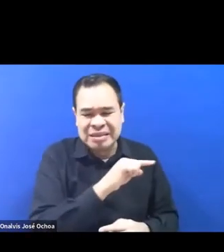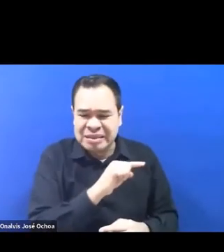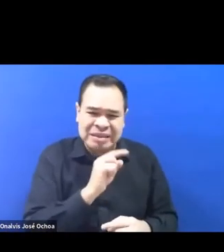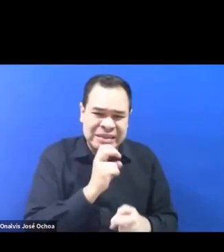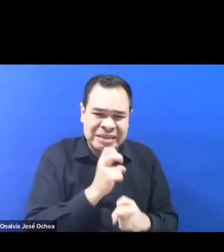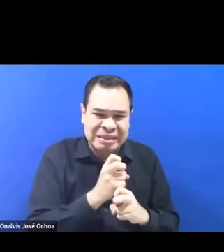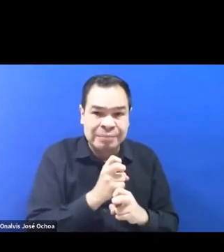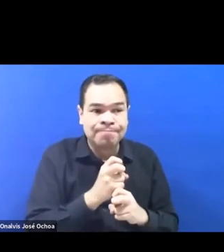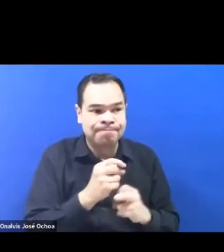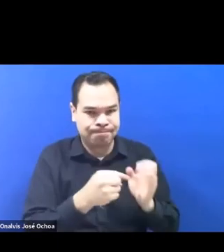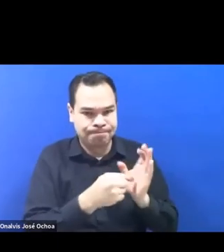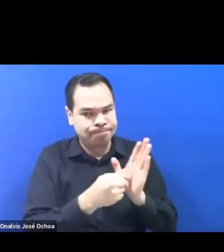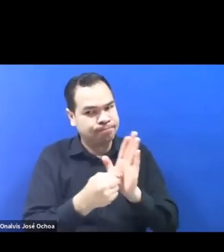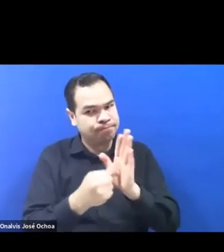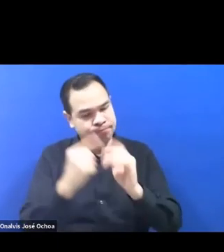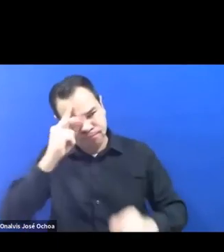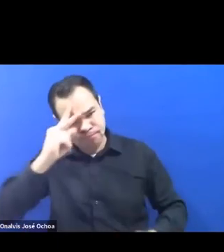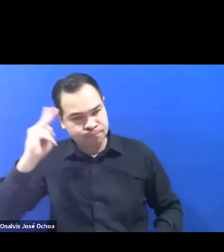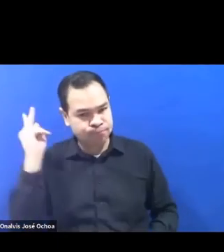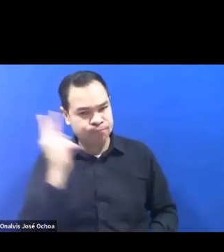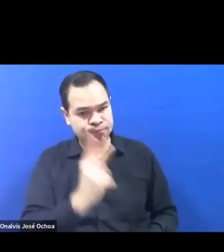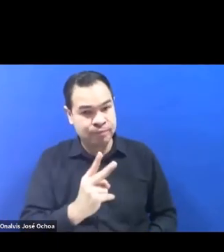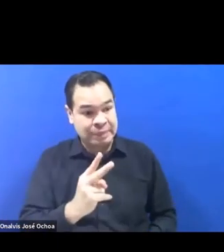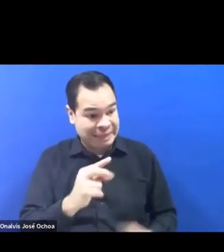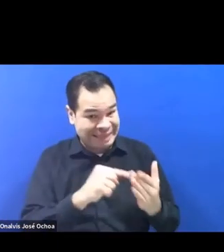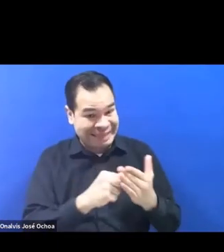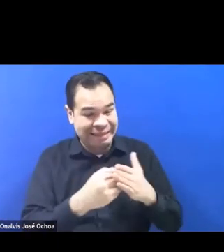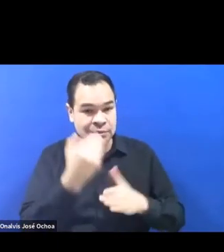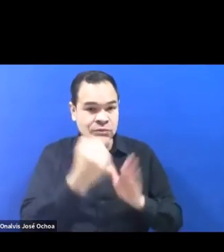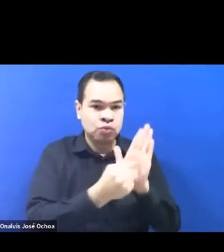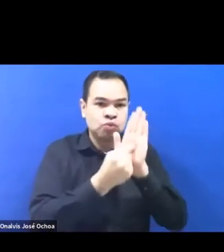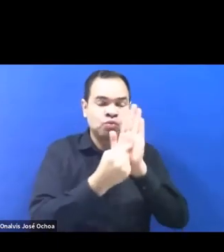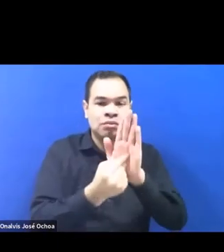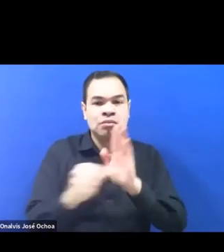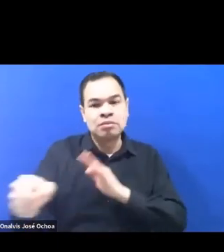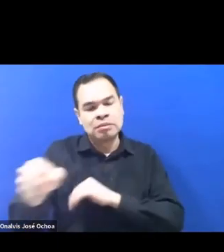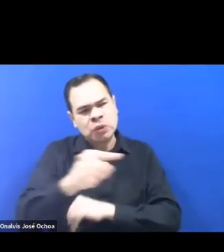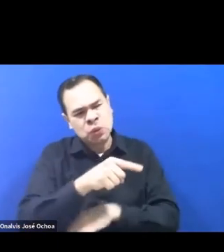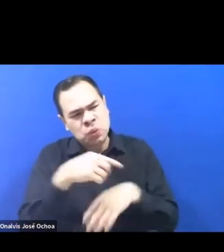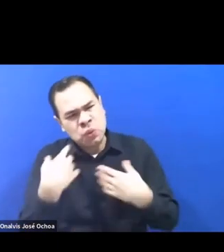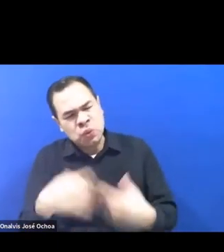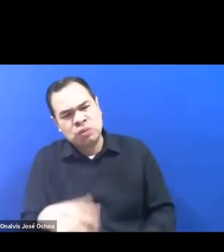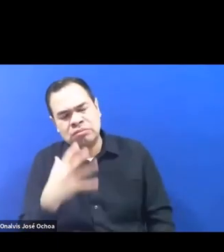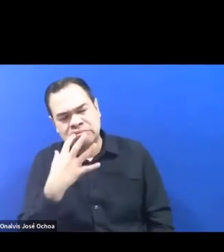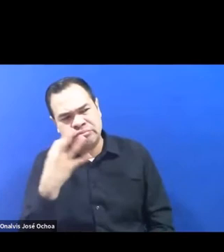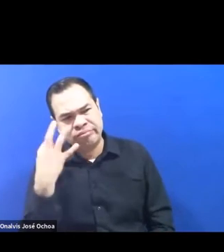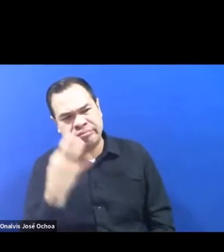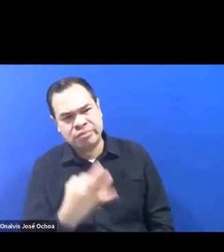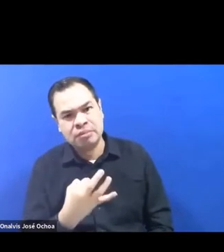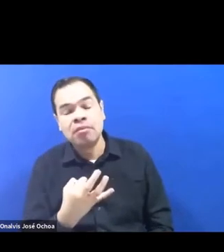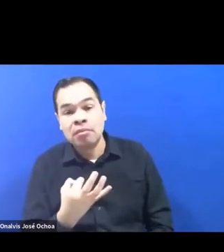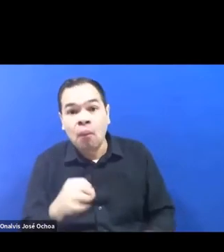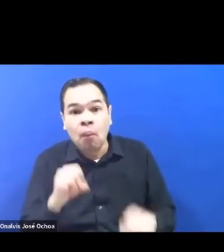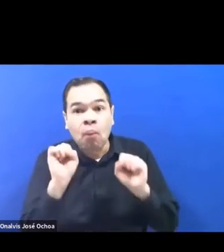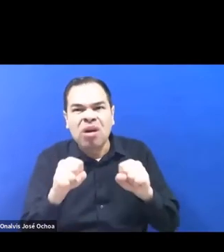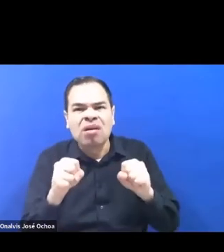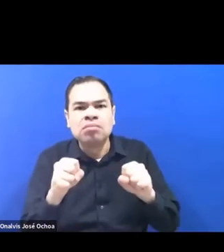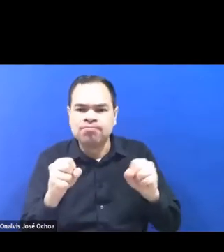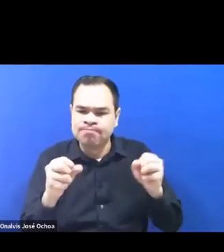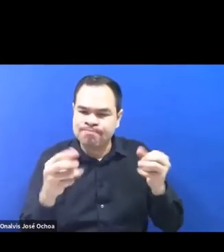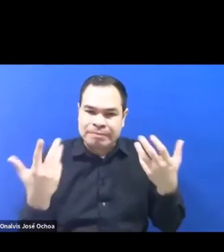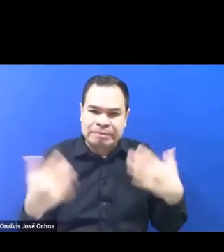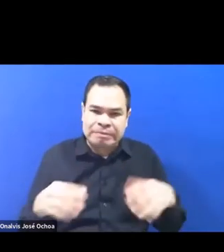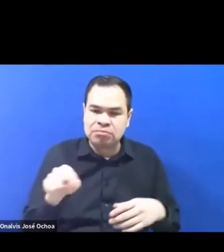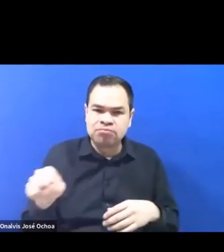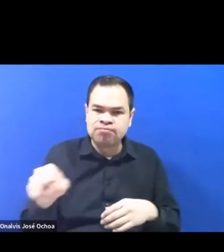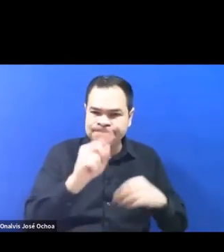y marca también un precedente innovador, inspirador de cómo en concreto se puede contribuir al